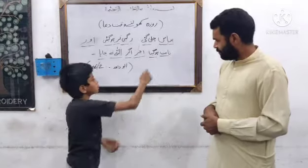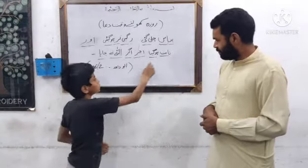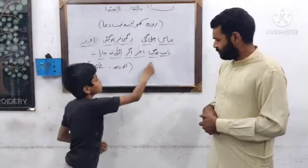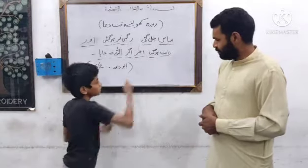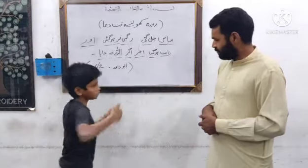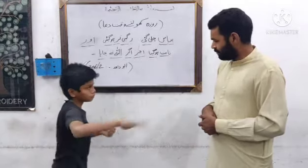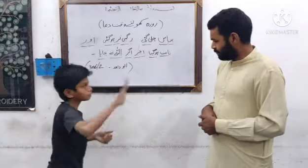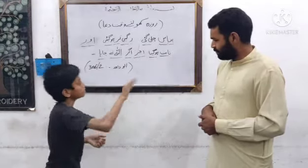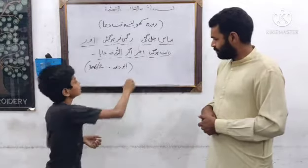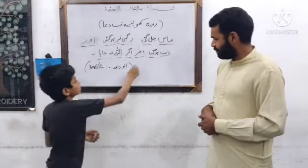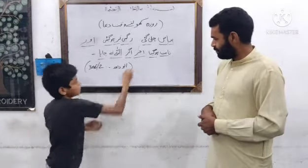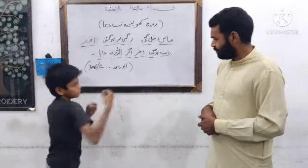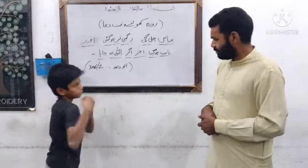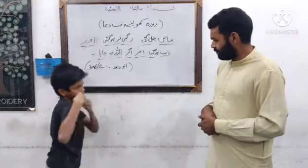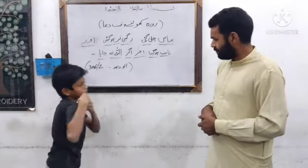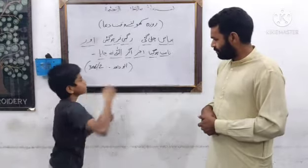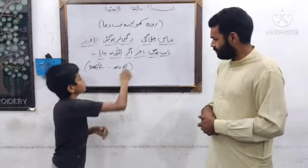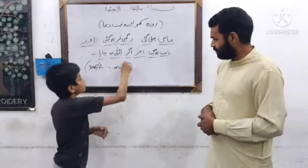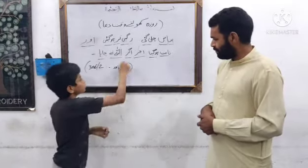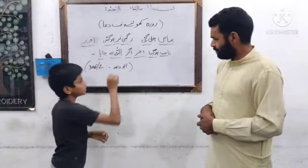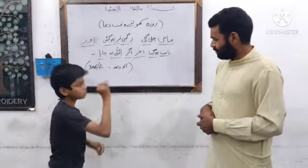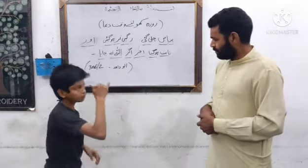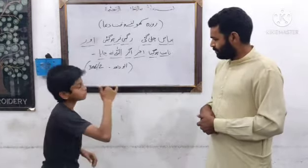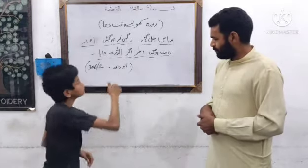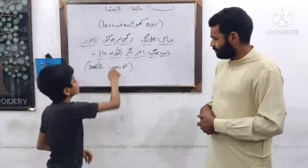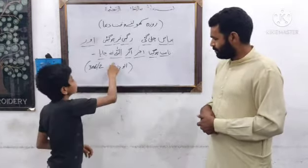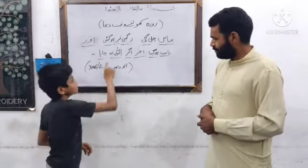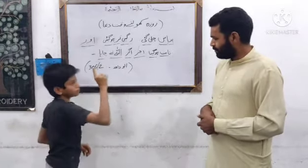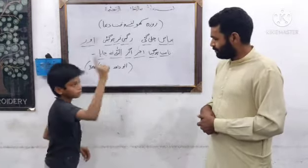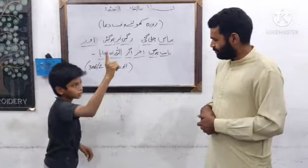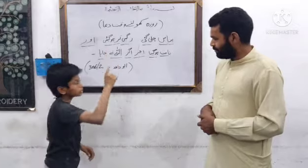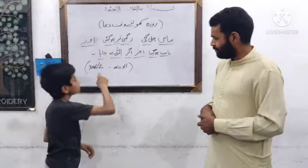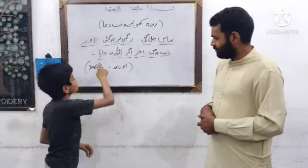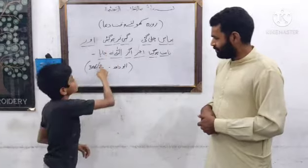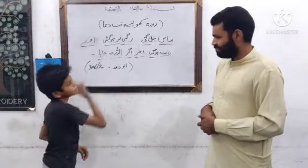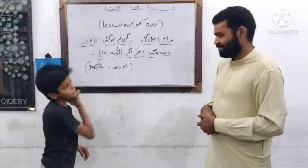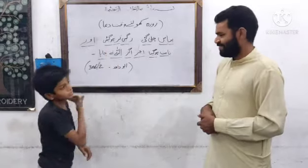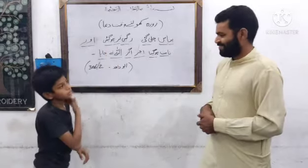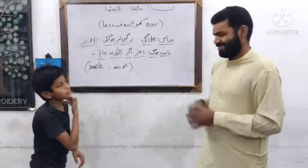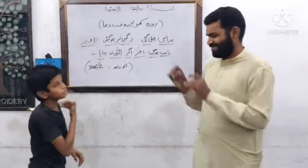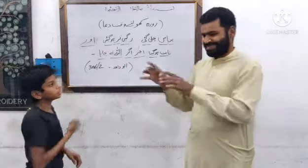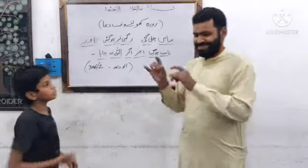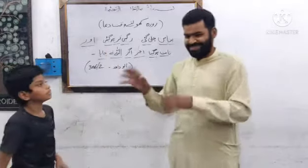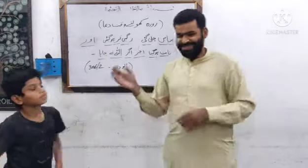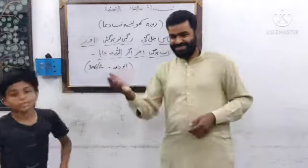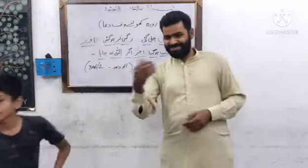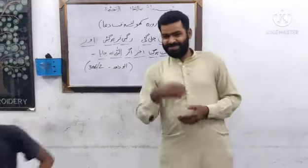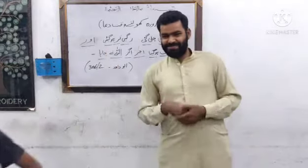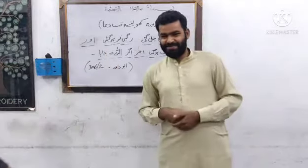गया अजल, अगर अल्लाह ने चाहा। माशाल्लाह जी,